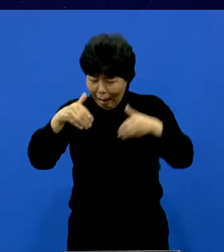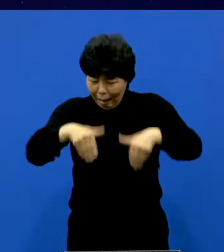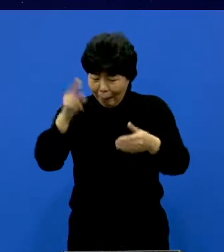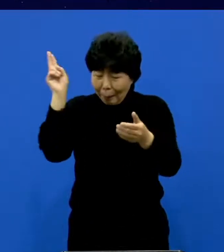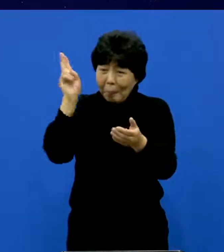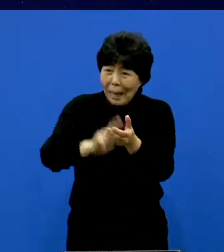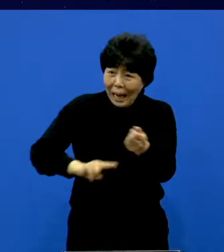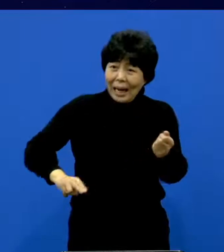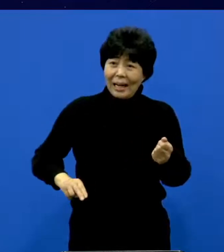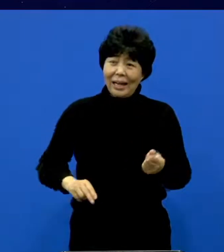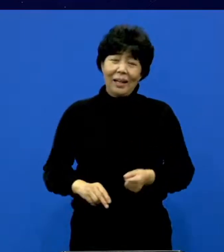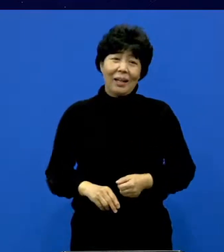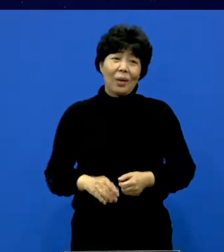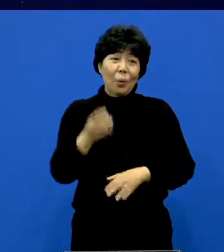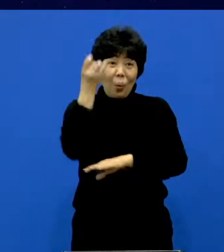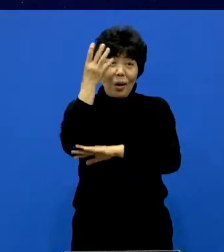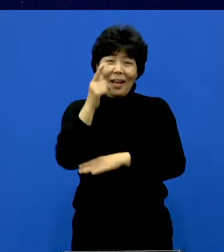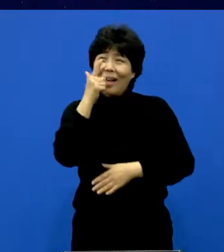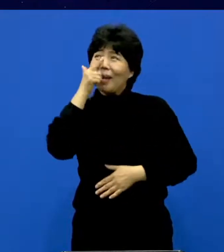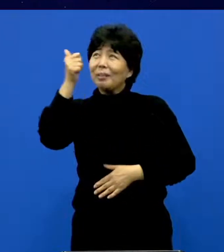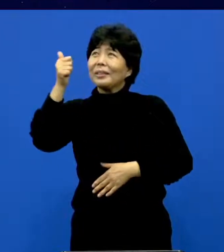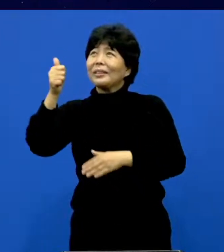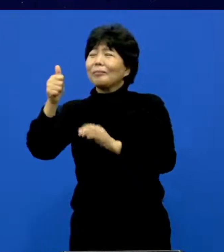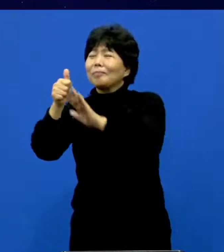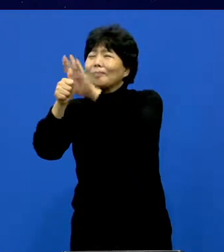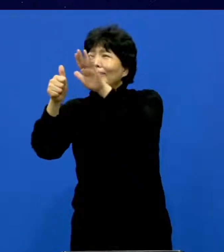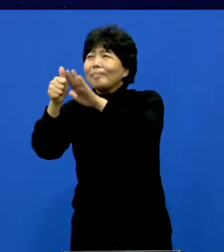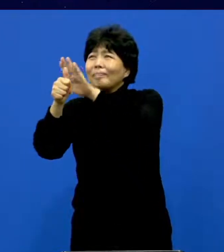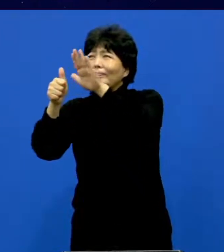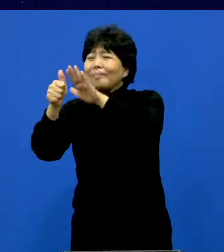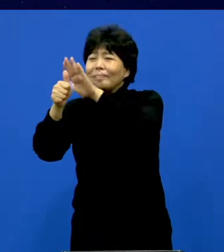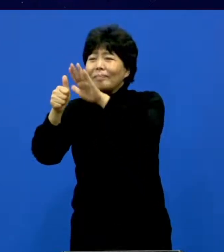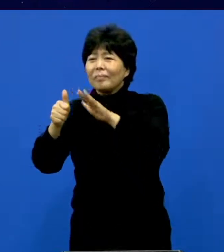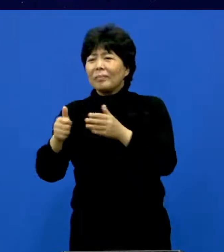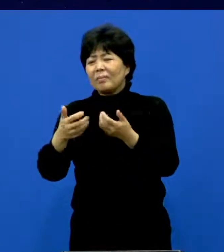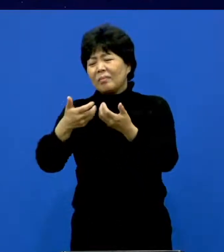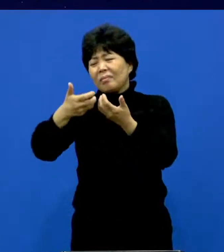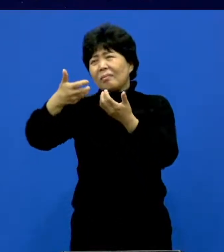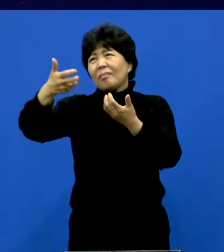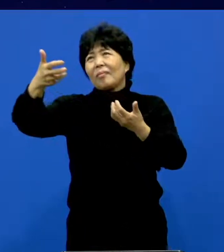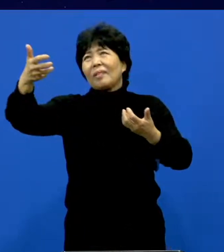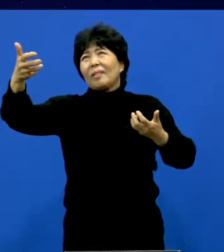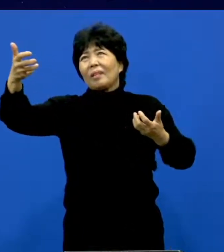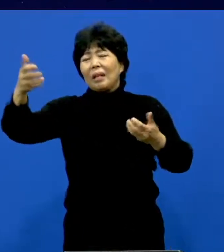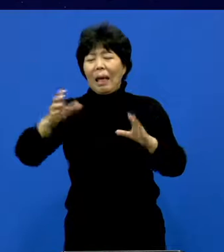아버지의 끔찍한 사랑으로부터 격리되고 객지에서